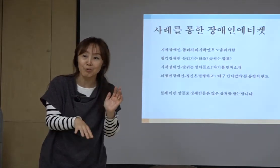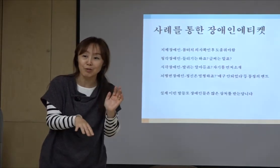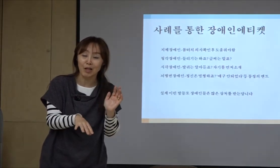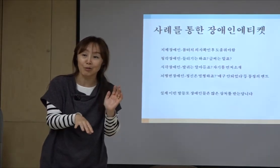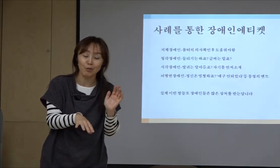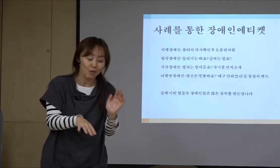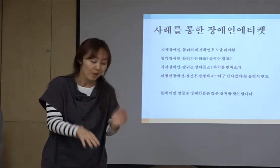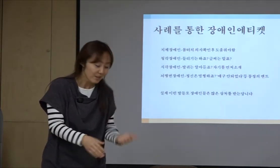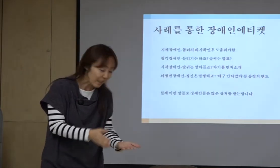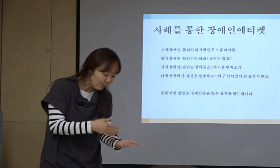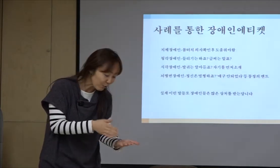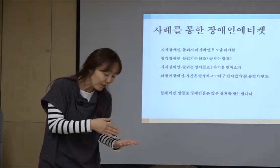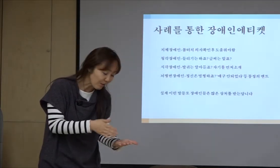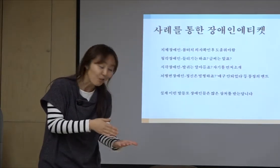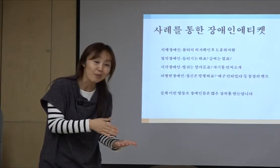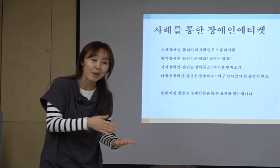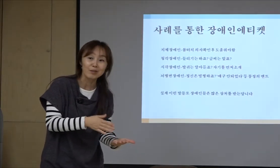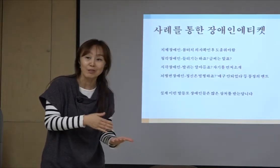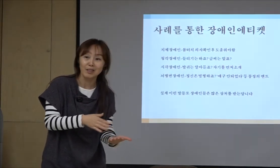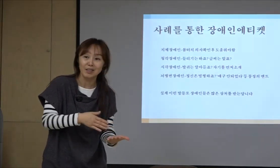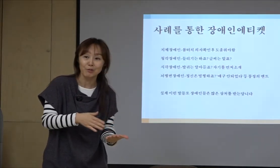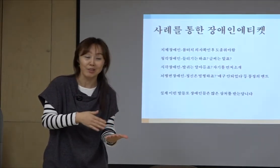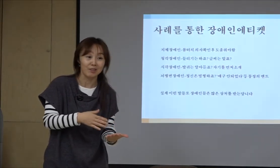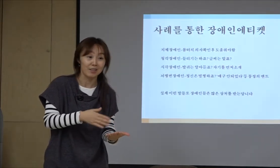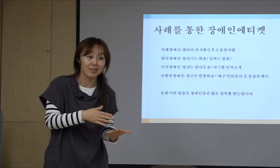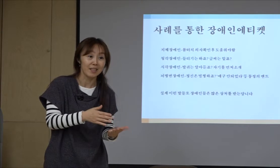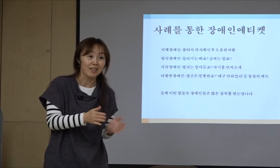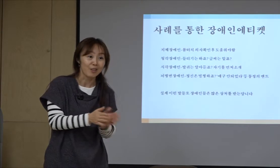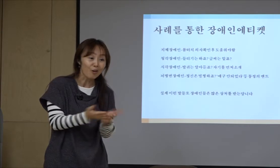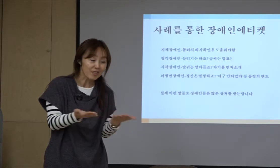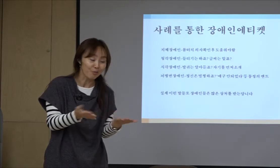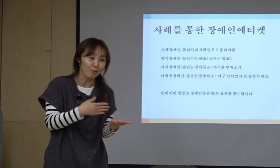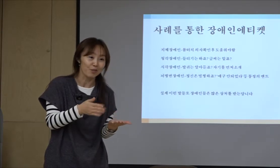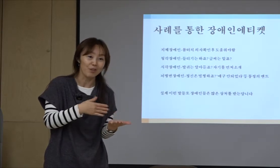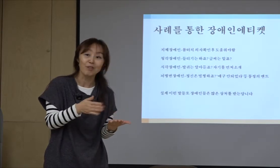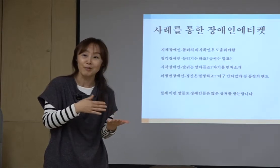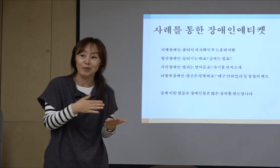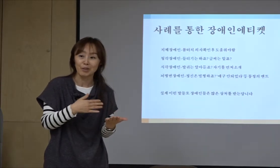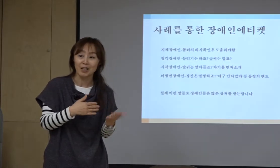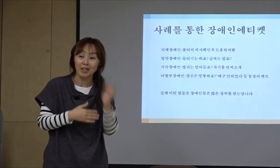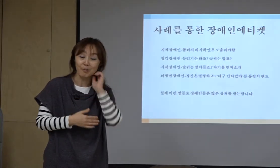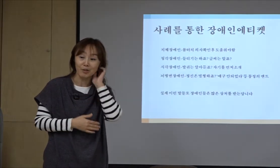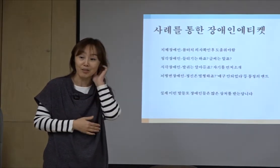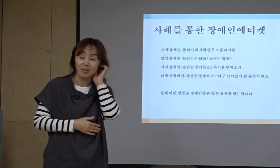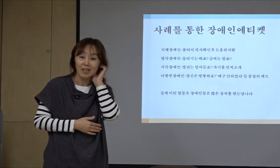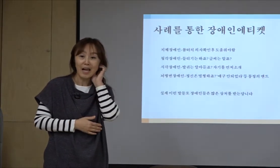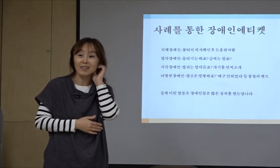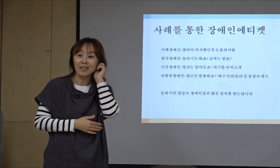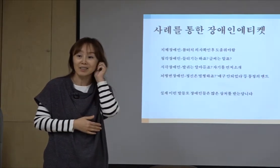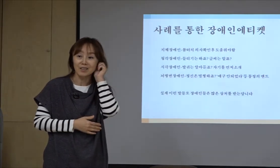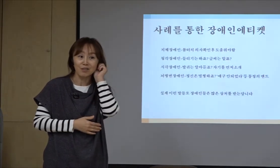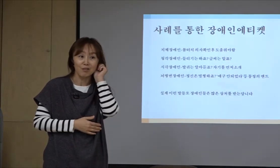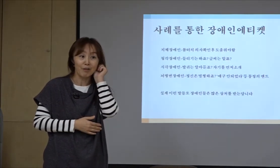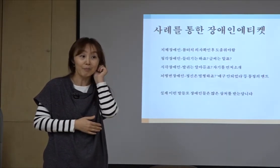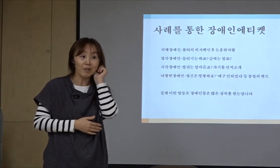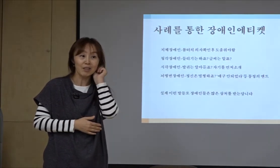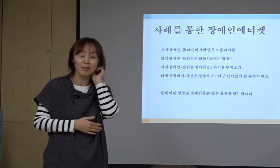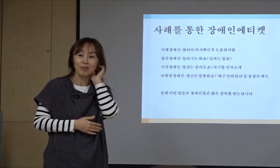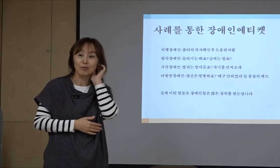내뱉어보지도 않고 책으로만 영어를 배웠다고 생각을 해보세요. 그냥 영어책 보고 영어를 배웠다고 생각하면 한계가 있겠죠. 완벽하게 영어를